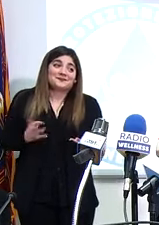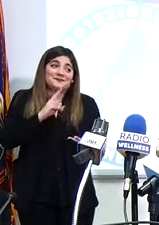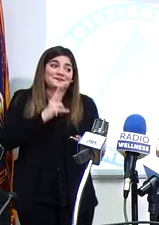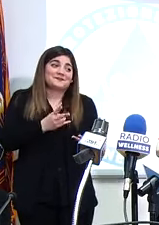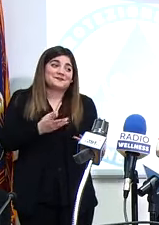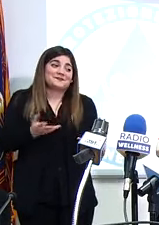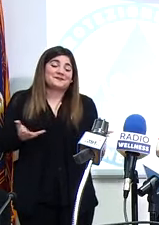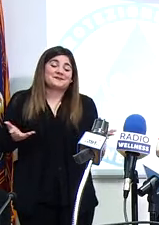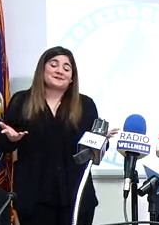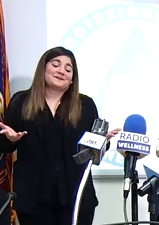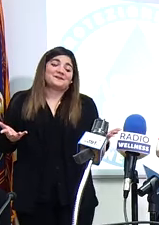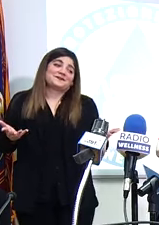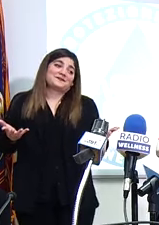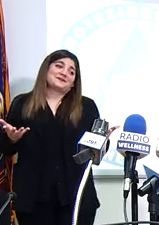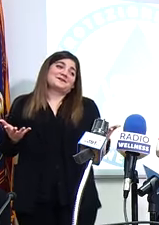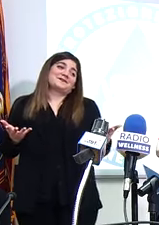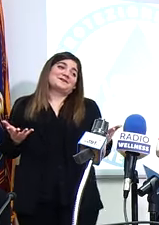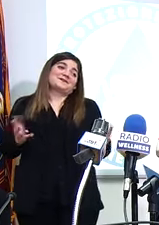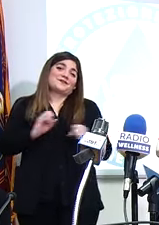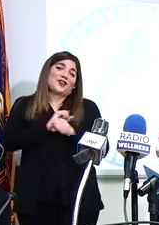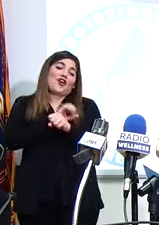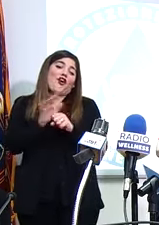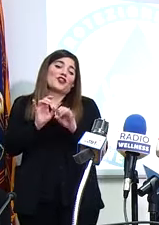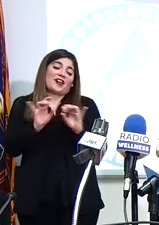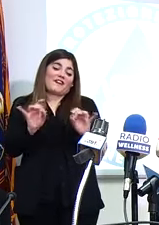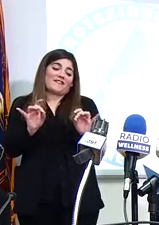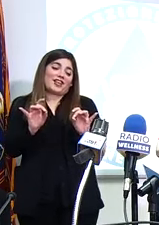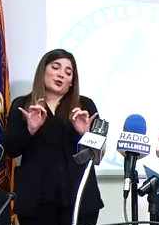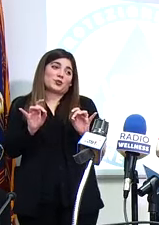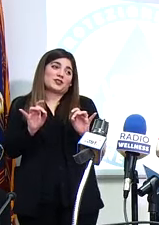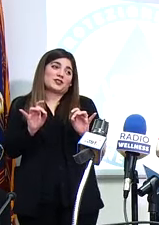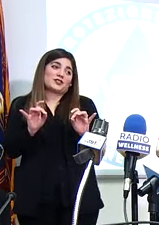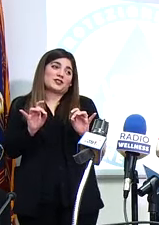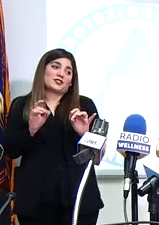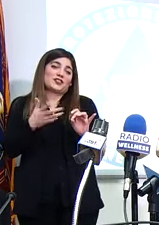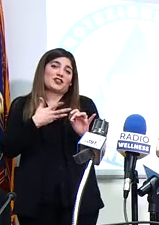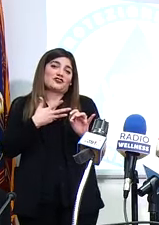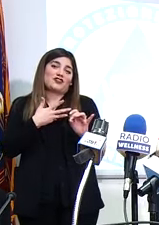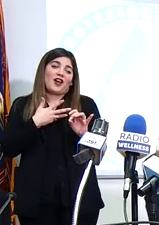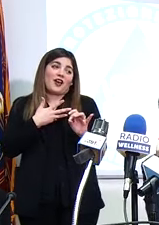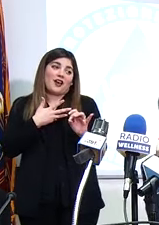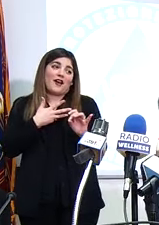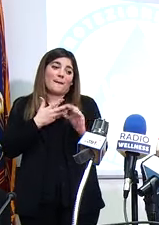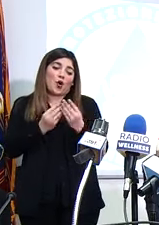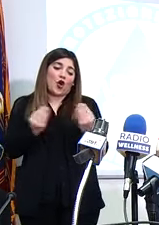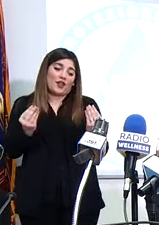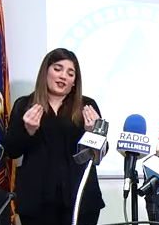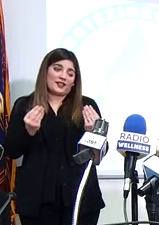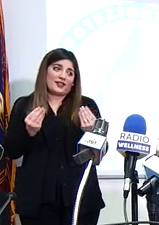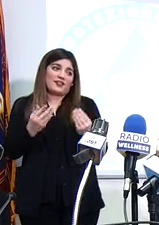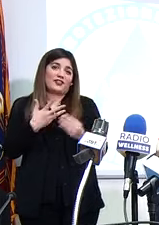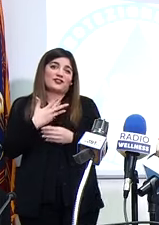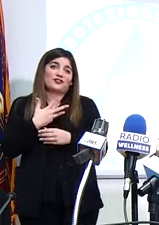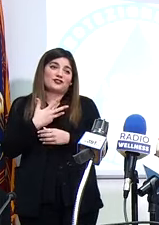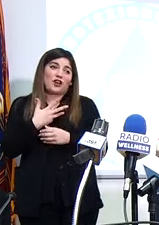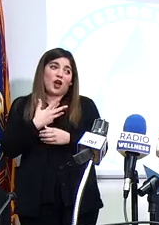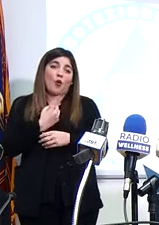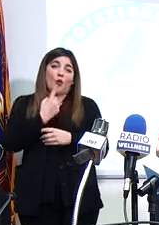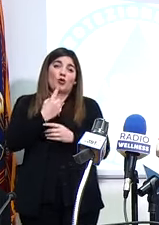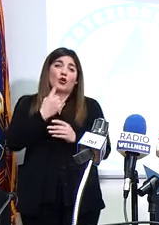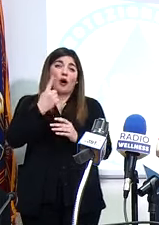io le dico la storia di coronavirus. Ne abbiamo 4 che danno il raffreddore. Sappiamo che uno è entrato 1000 anni fa, un altro 100,